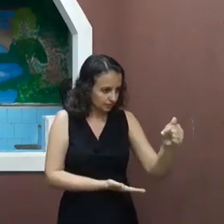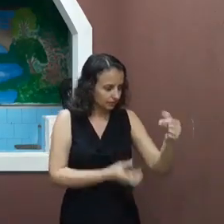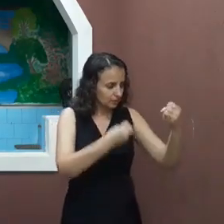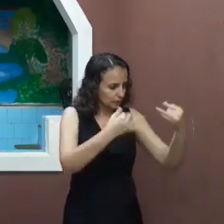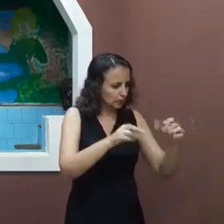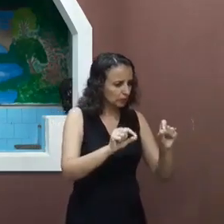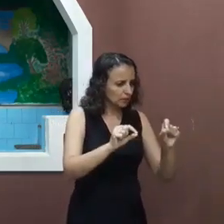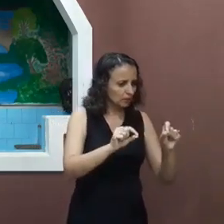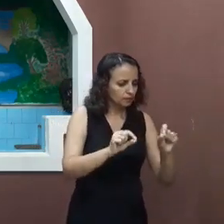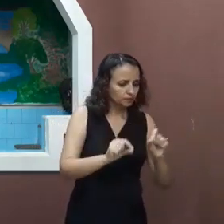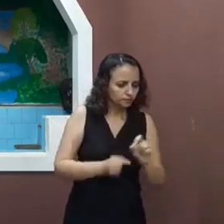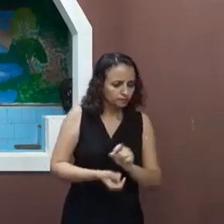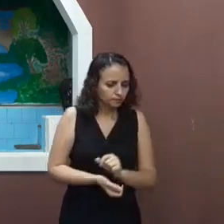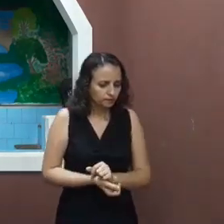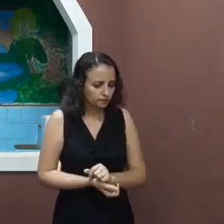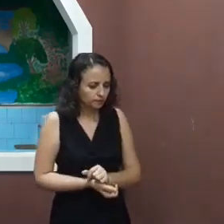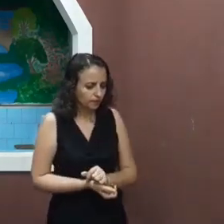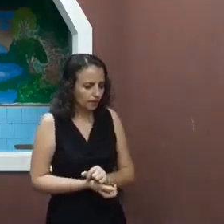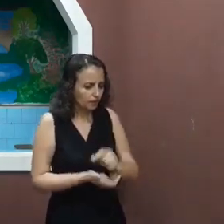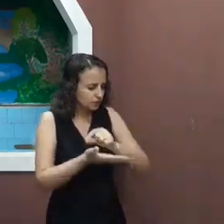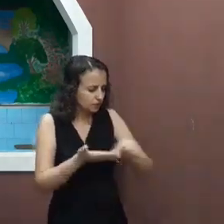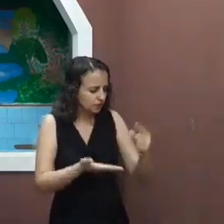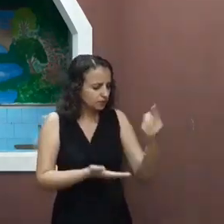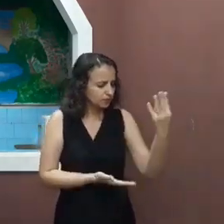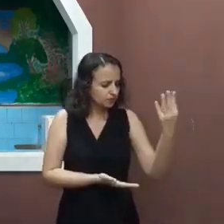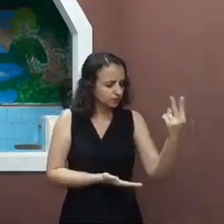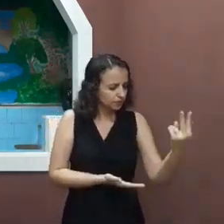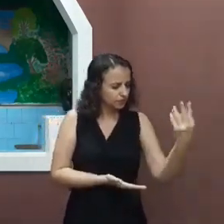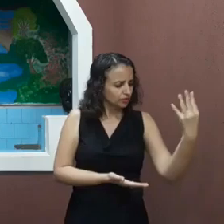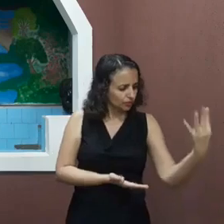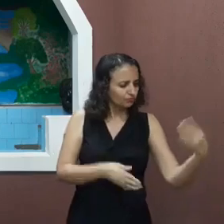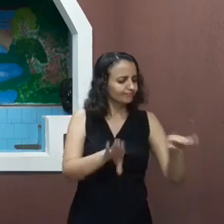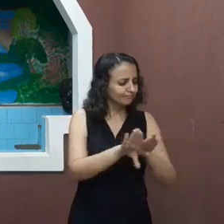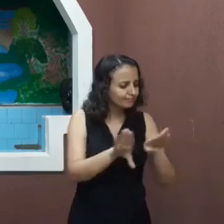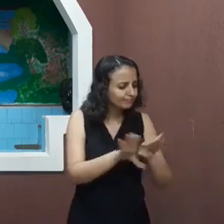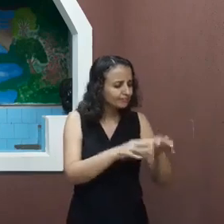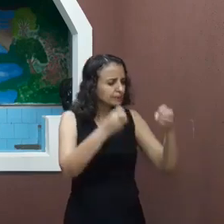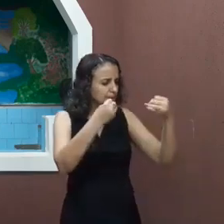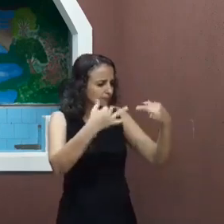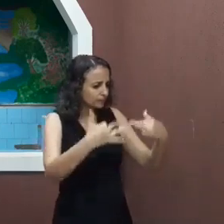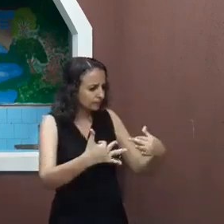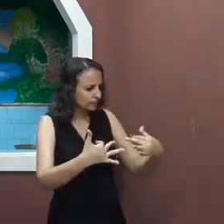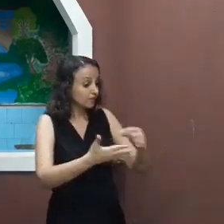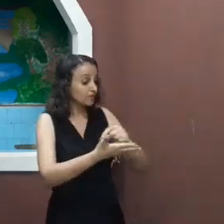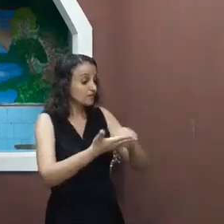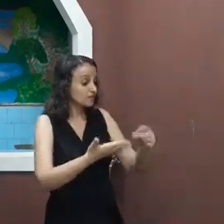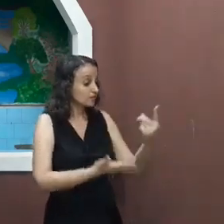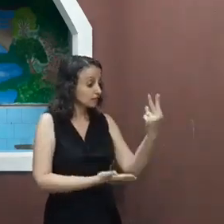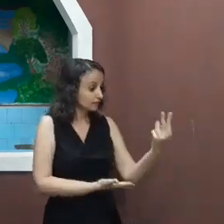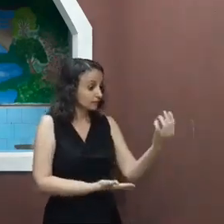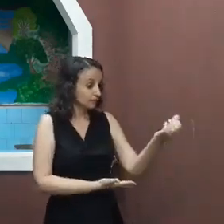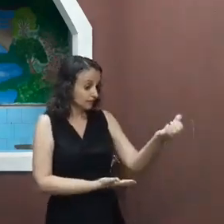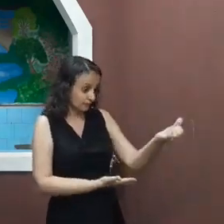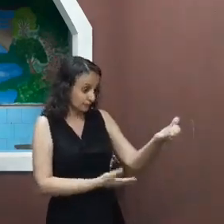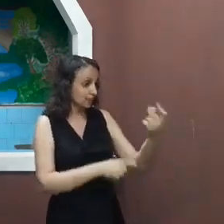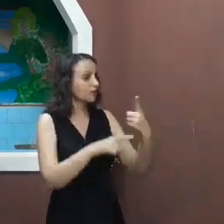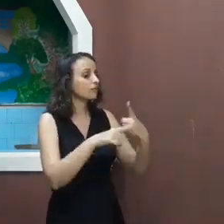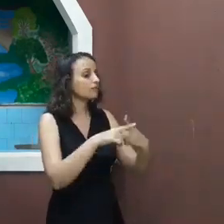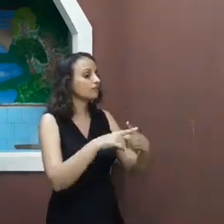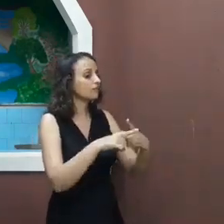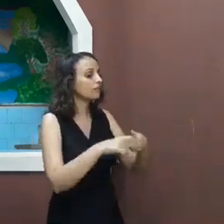também. No versículo 24, verificais que. E no versículo 26, porque